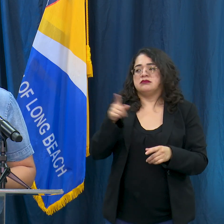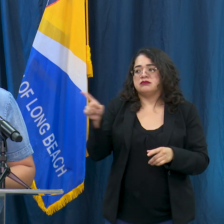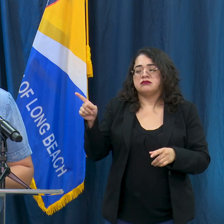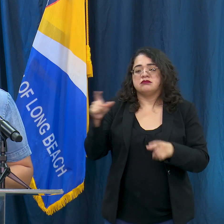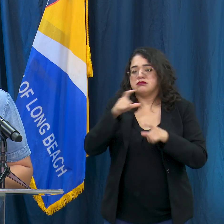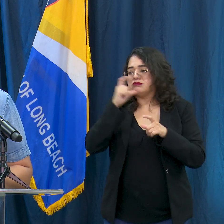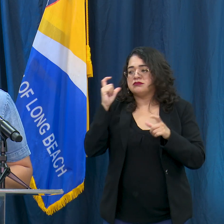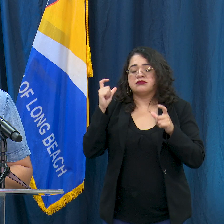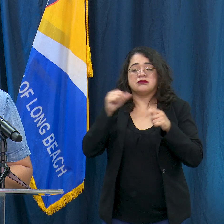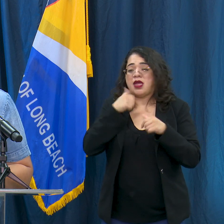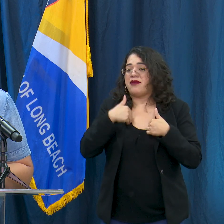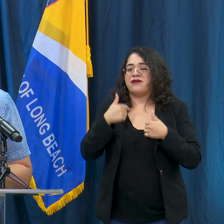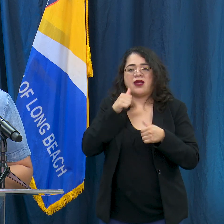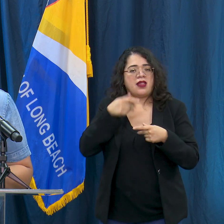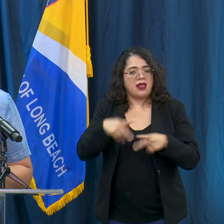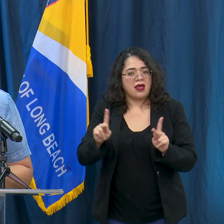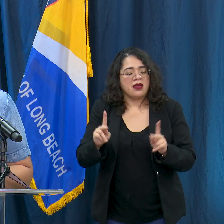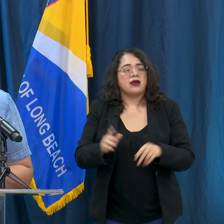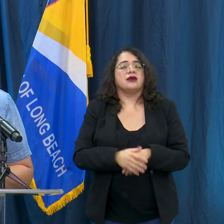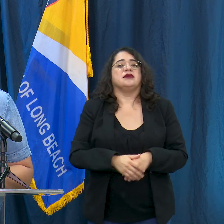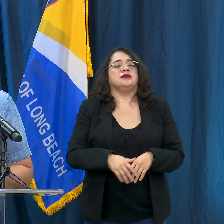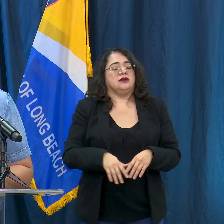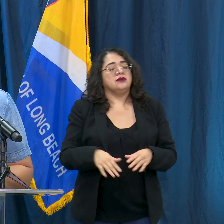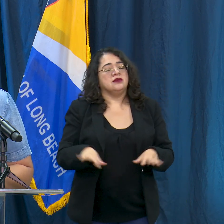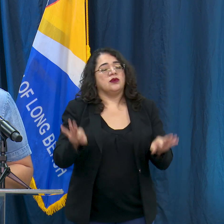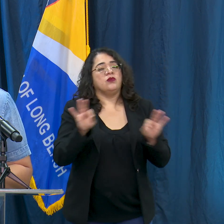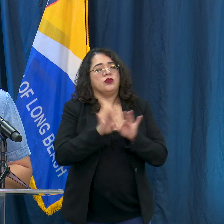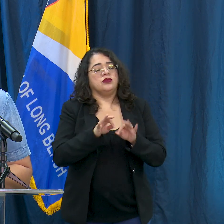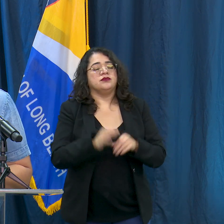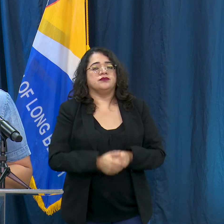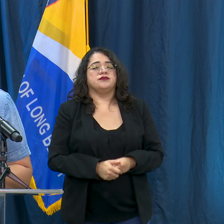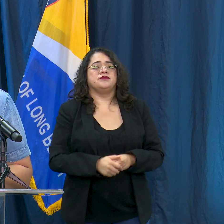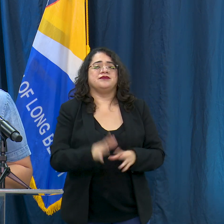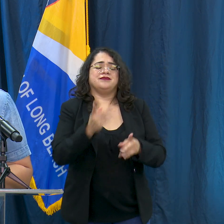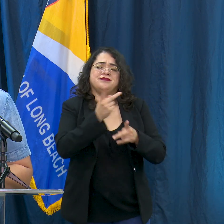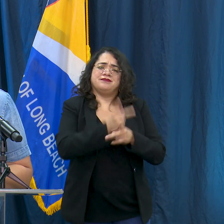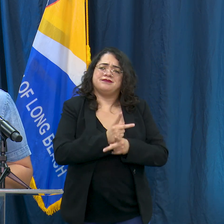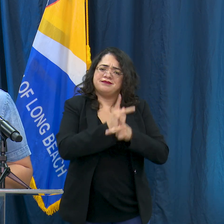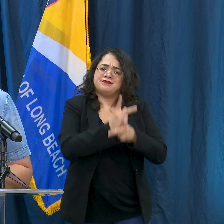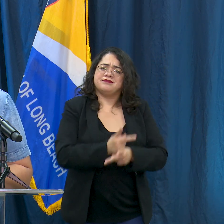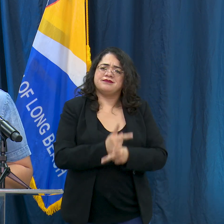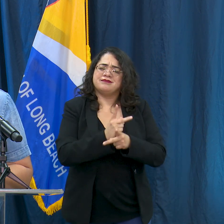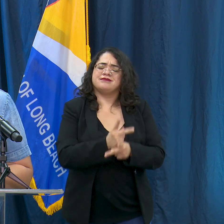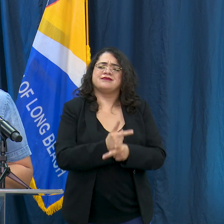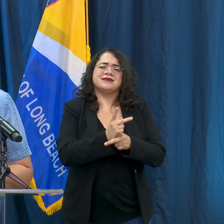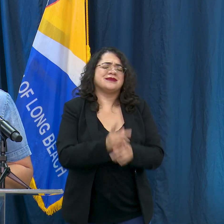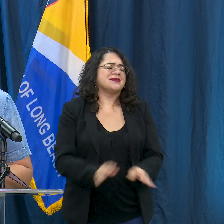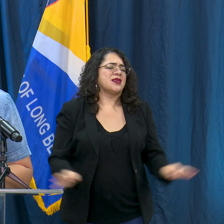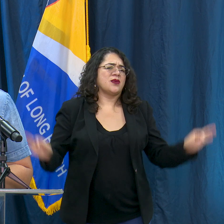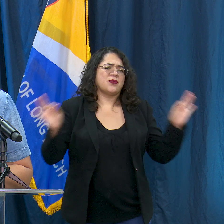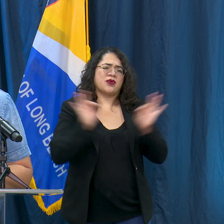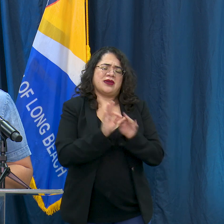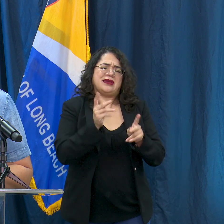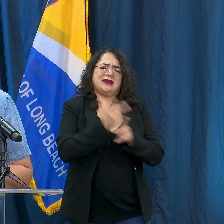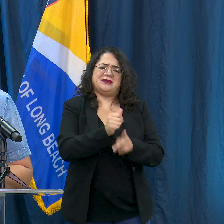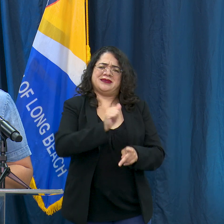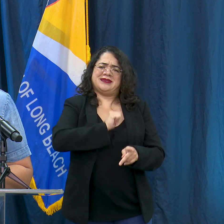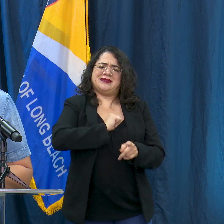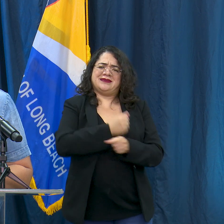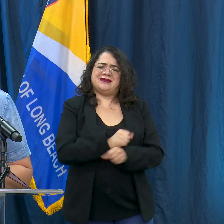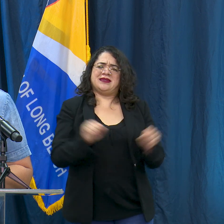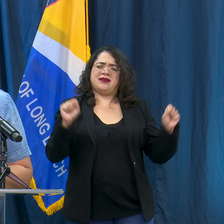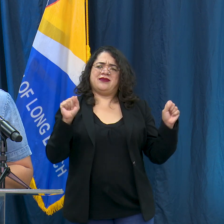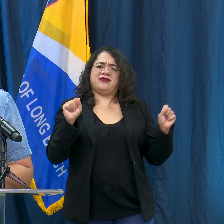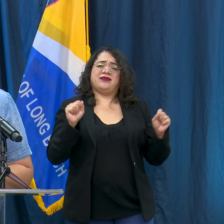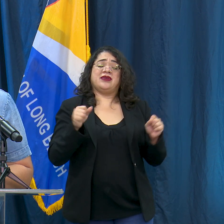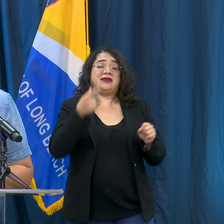vive, y si use siempre su cobertura facial. Tomar precauciones es muy serio, particularmente importante si usted o alguien con